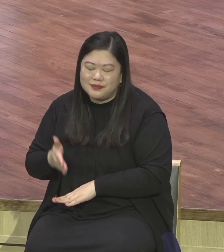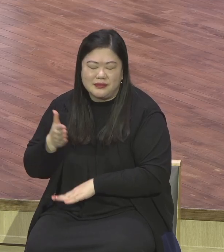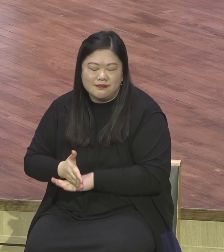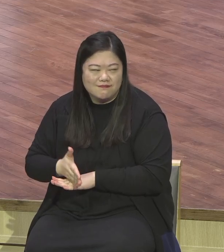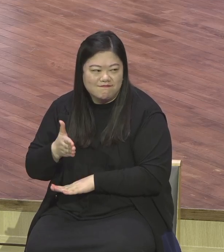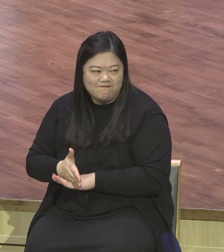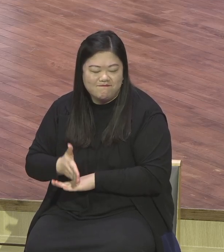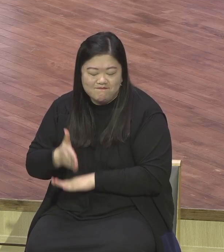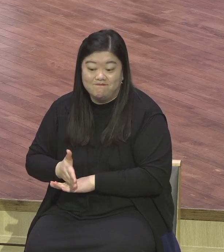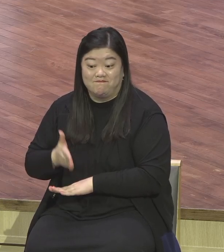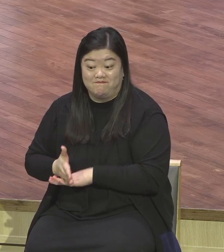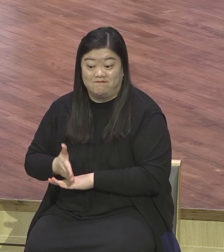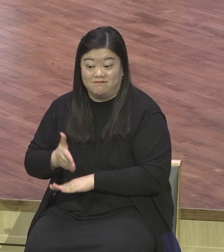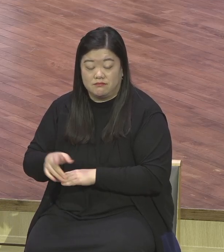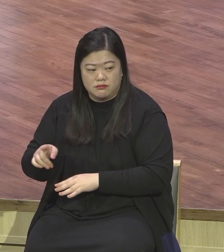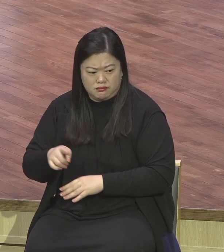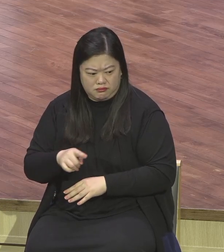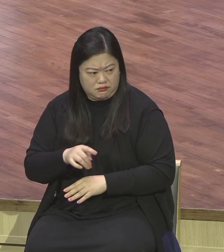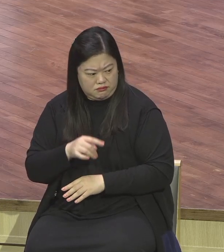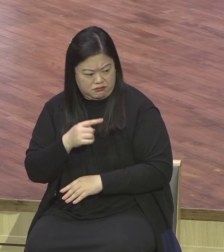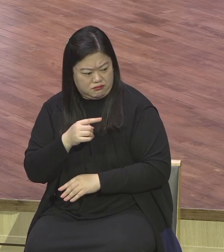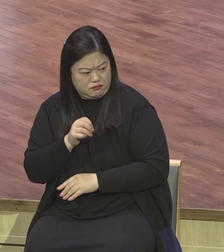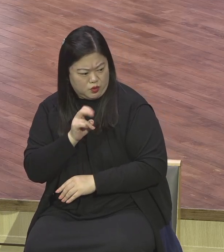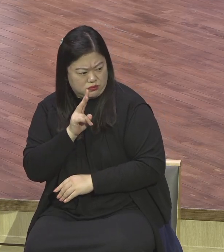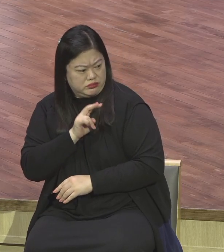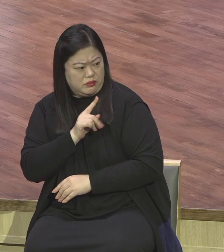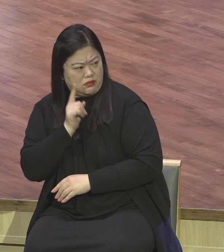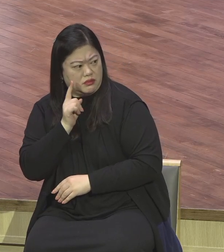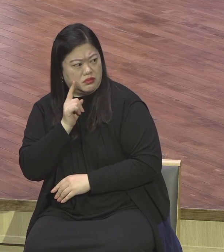환경은 바뀐다 반대로 생각하면 안 된단 말이에요